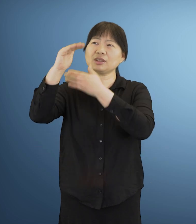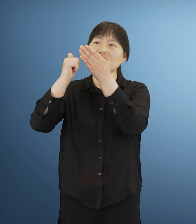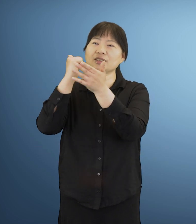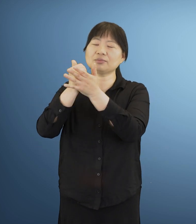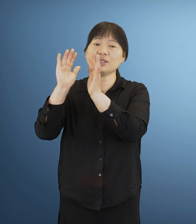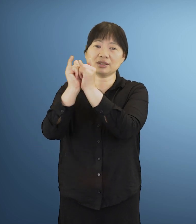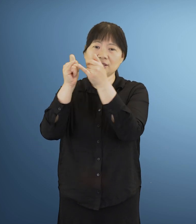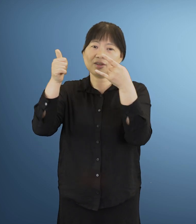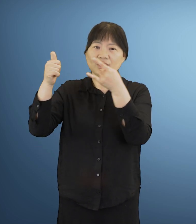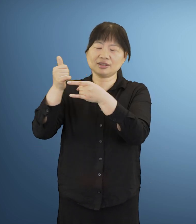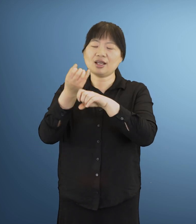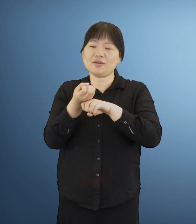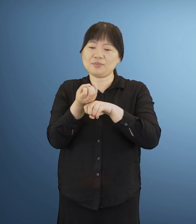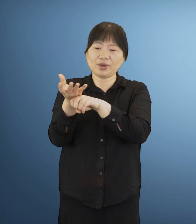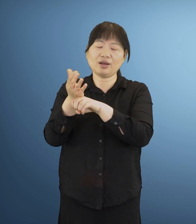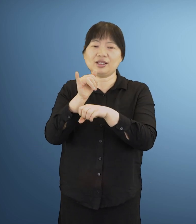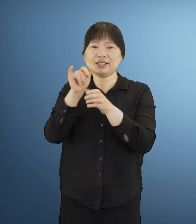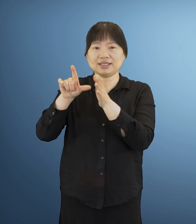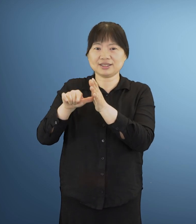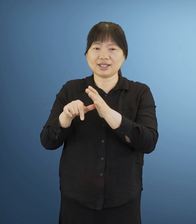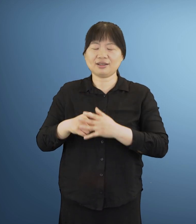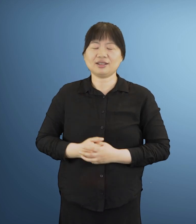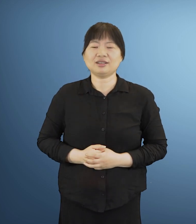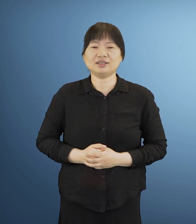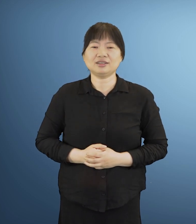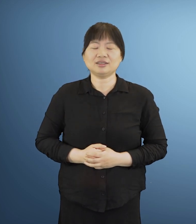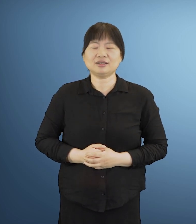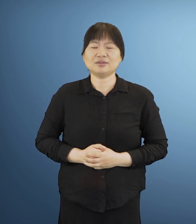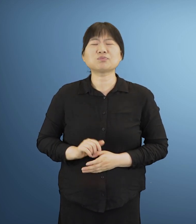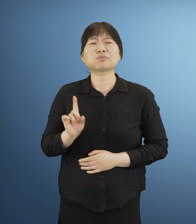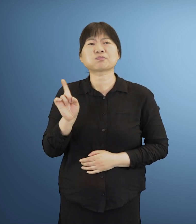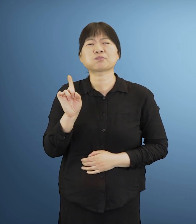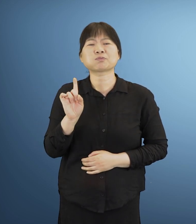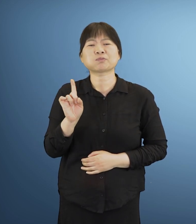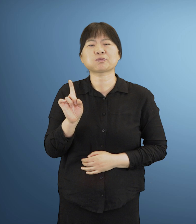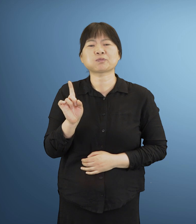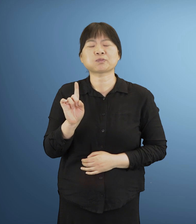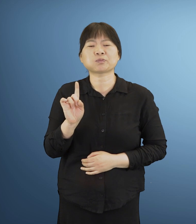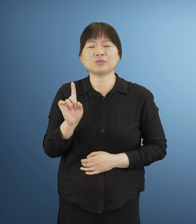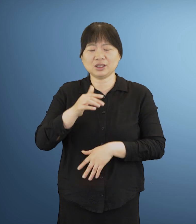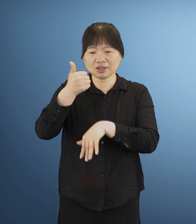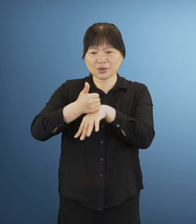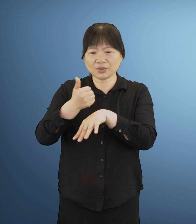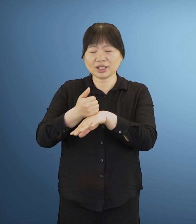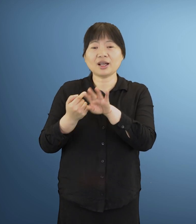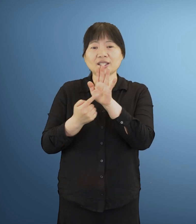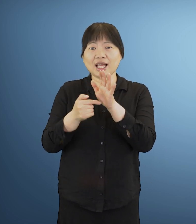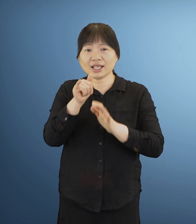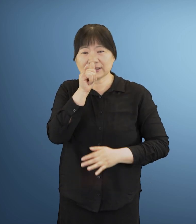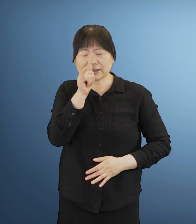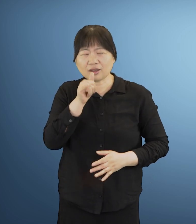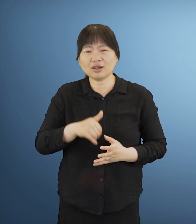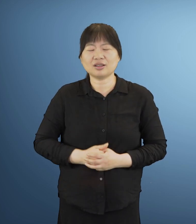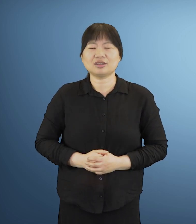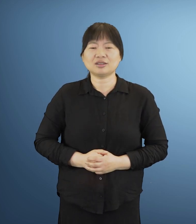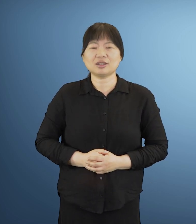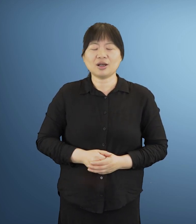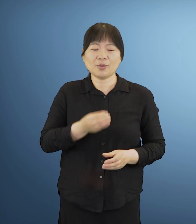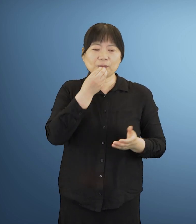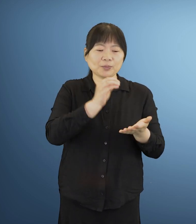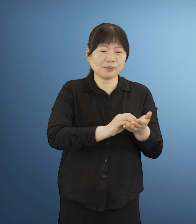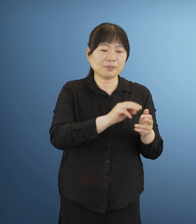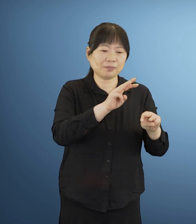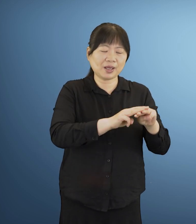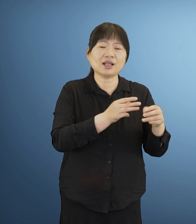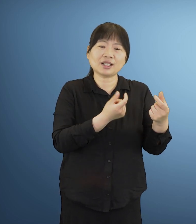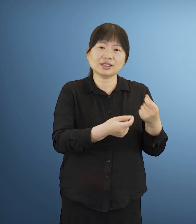하나님의 백성들에게 뿌려졌을 때 어떤 결과가 나타나냐 하면 돌짝밭